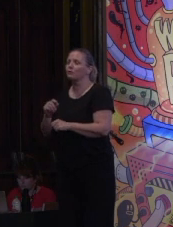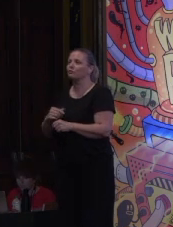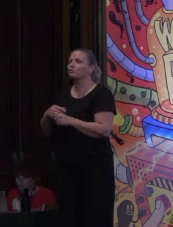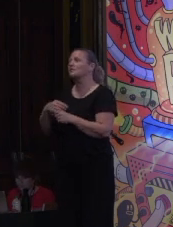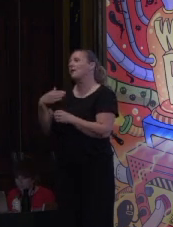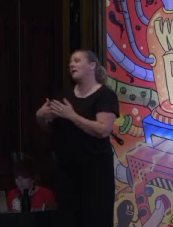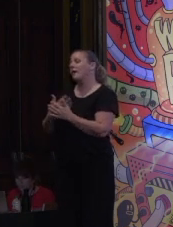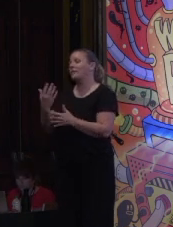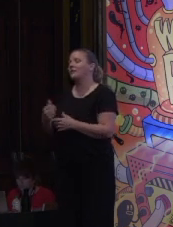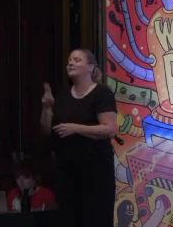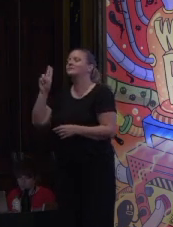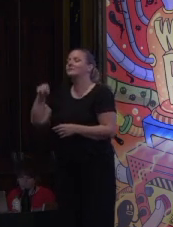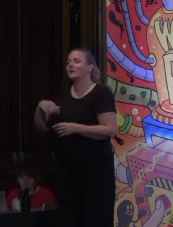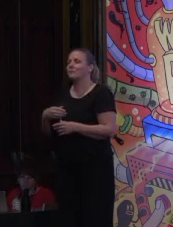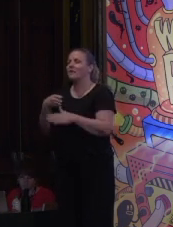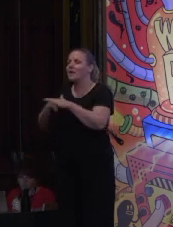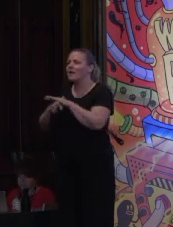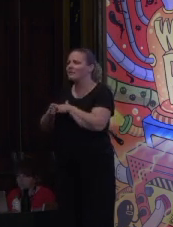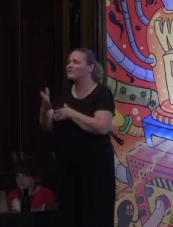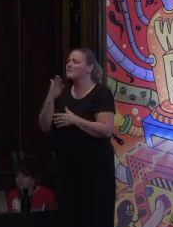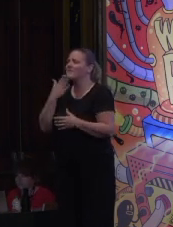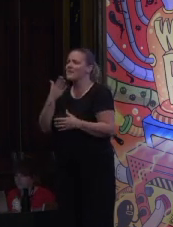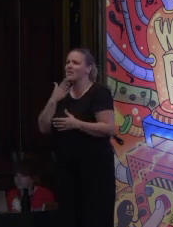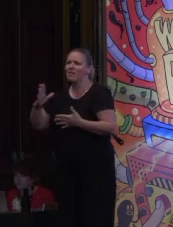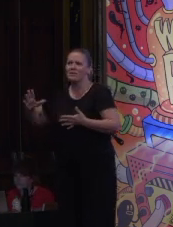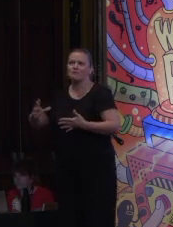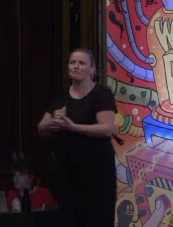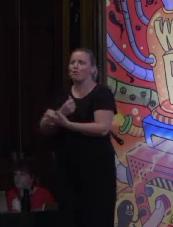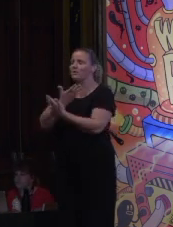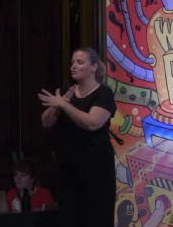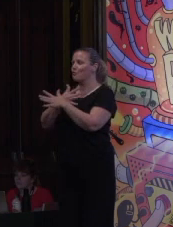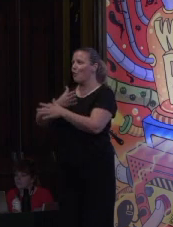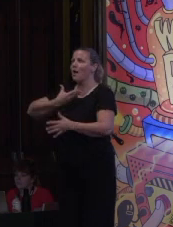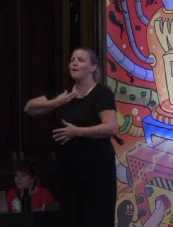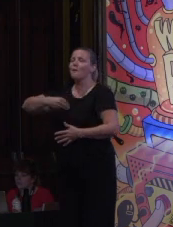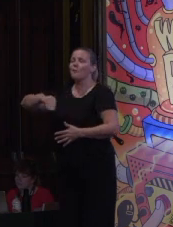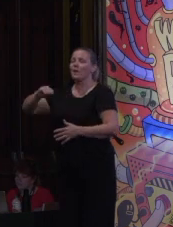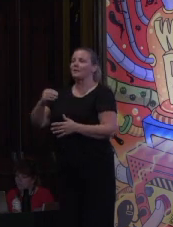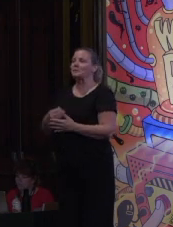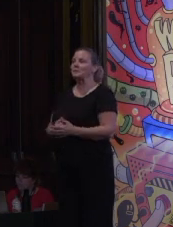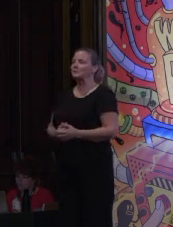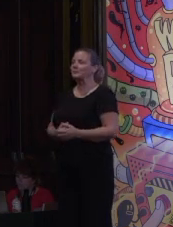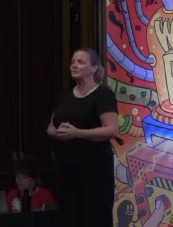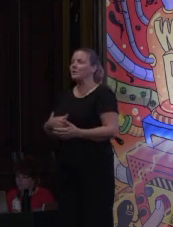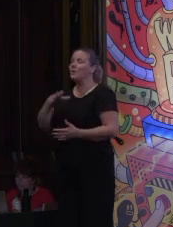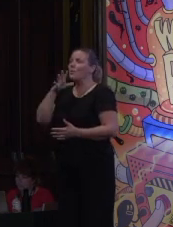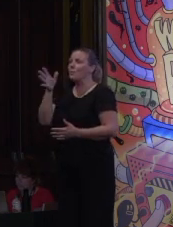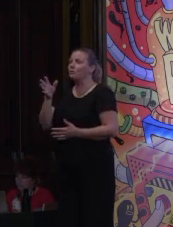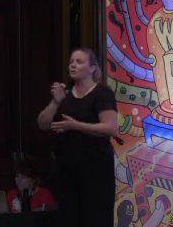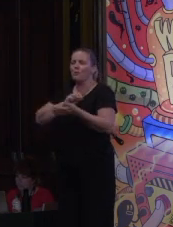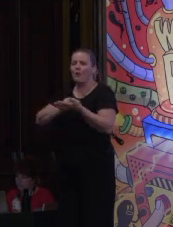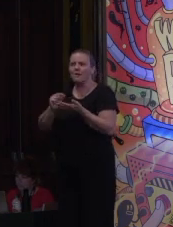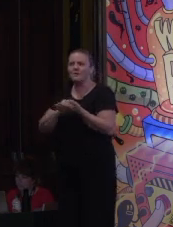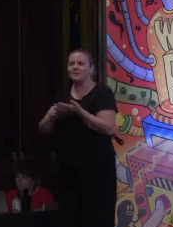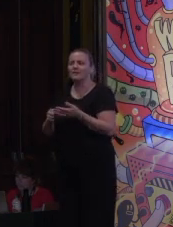sea accesible en edad, ya que no es dependiente de comprensión de lengua escrita, con lo